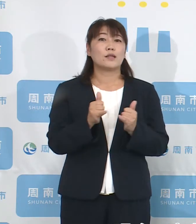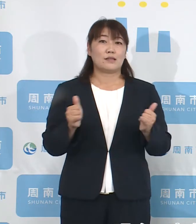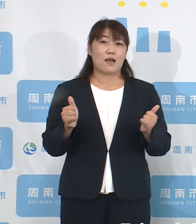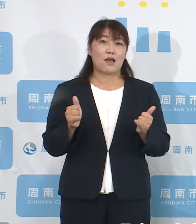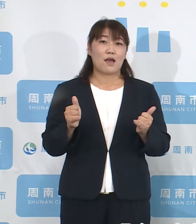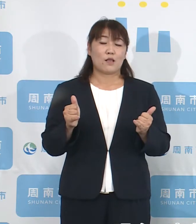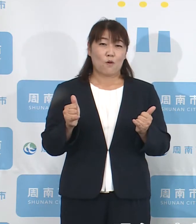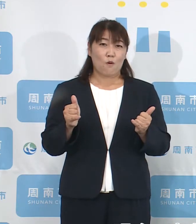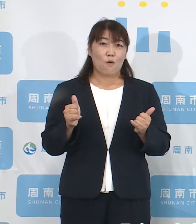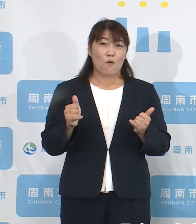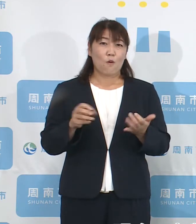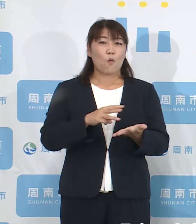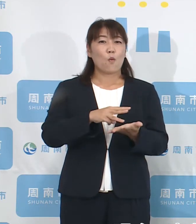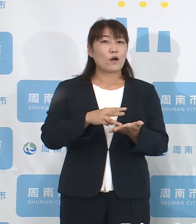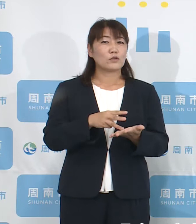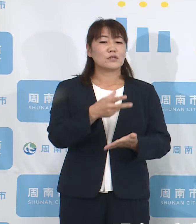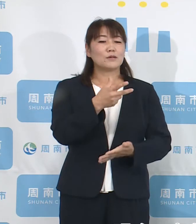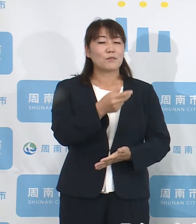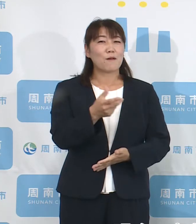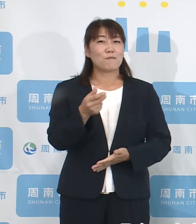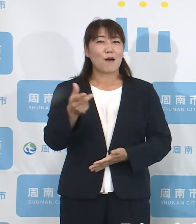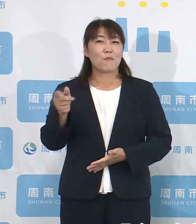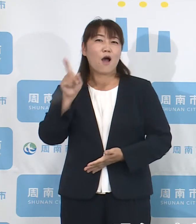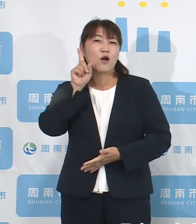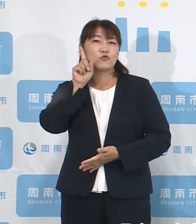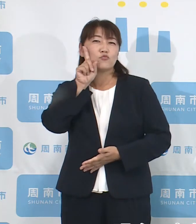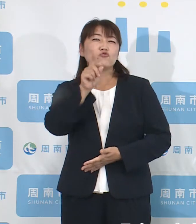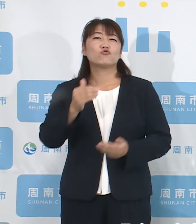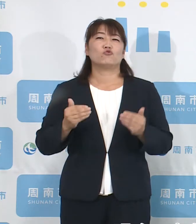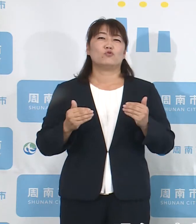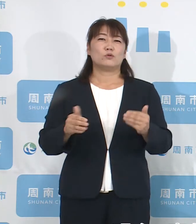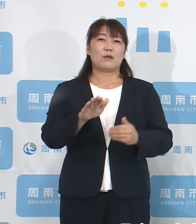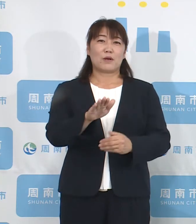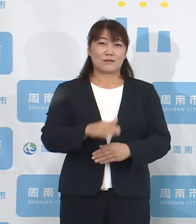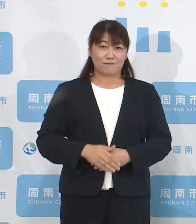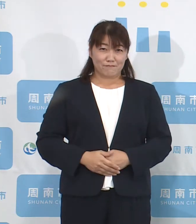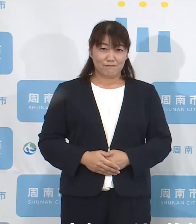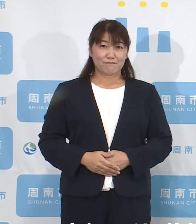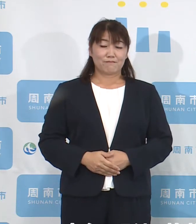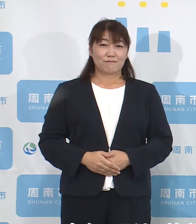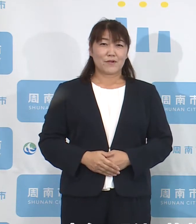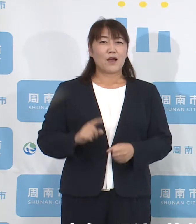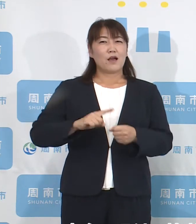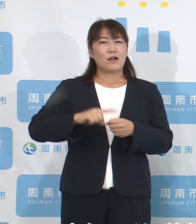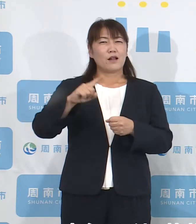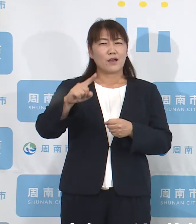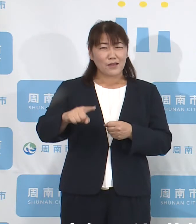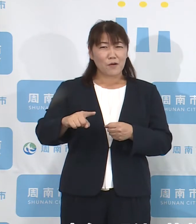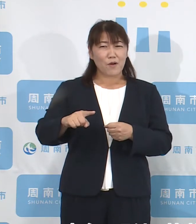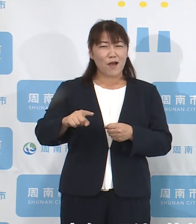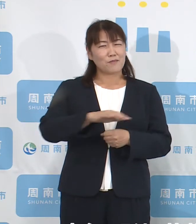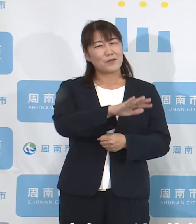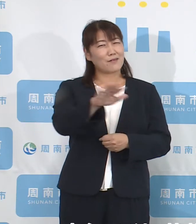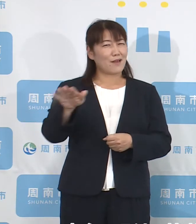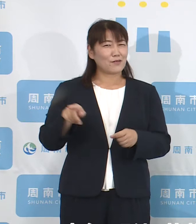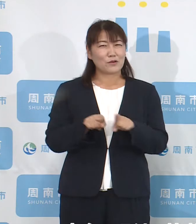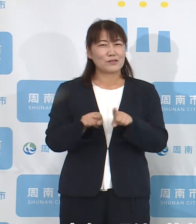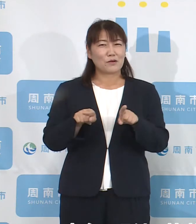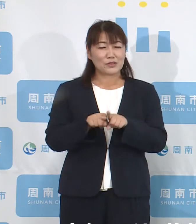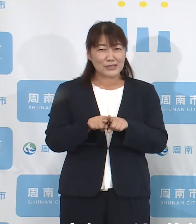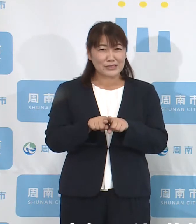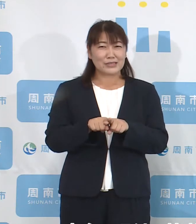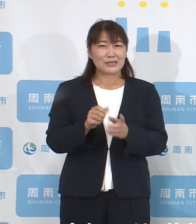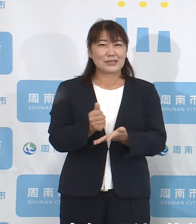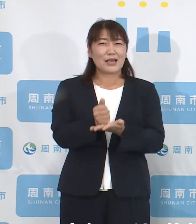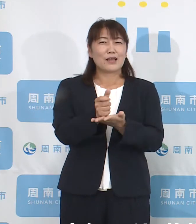の方へのワクチン接種は順調に進んでおります。来年こそは皆様と一緒に